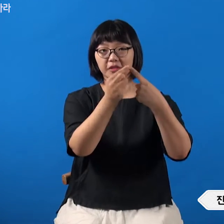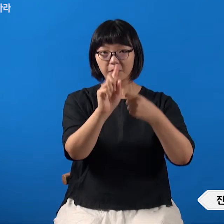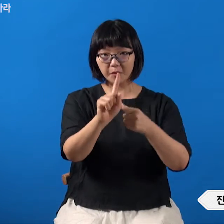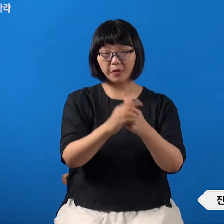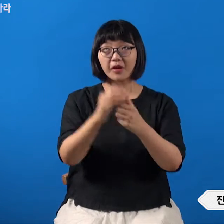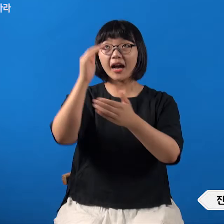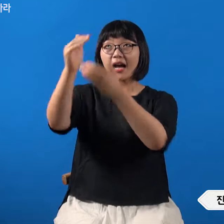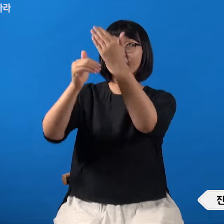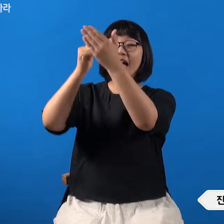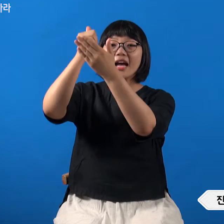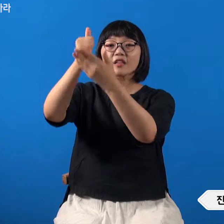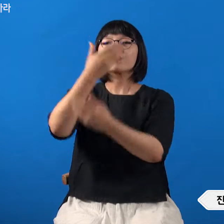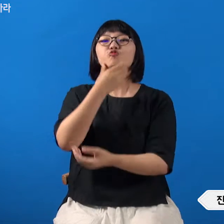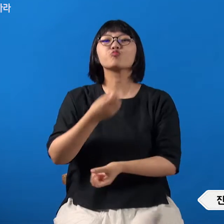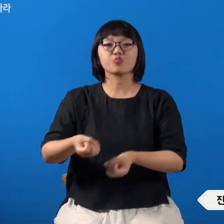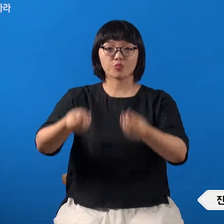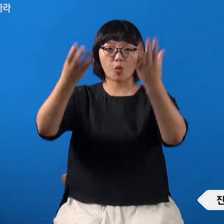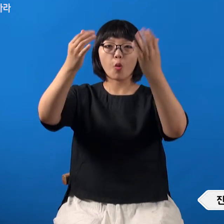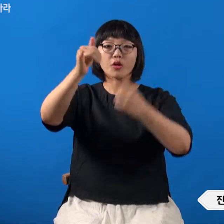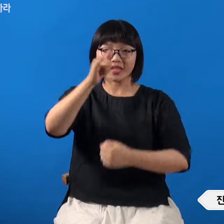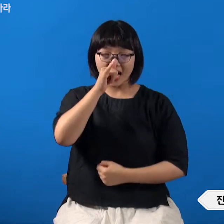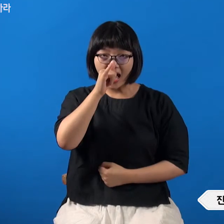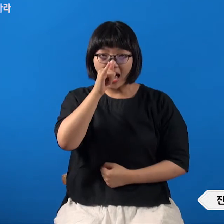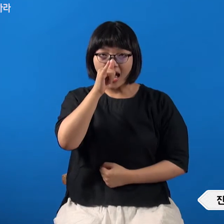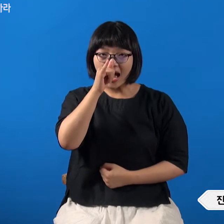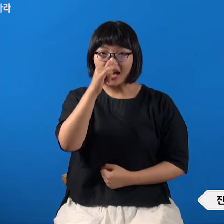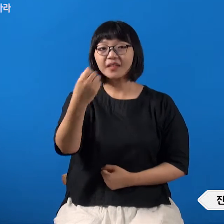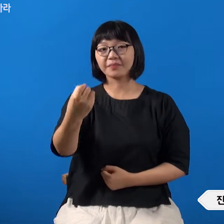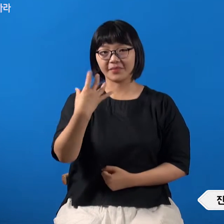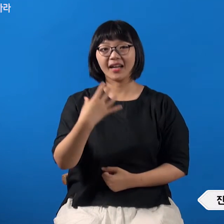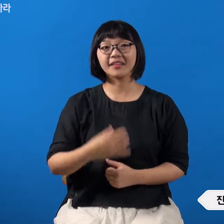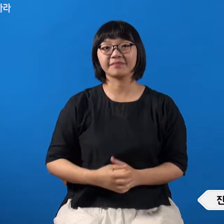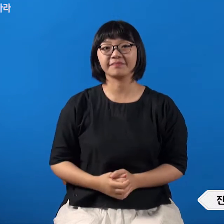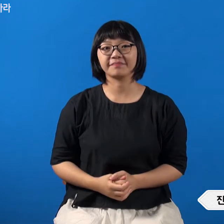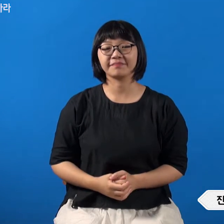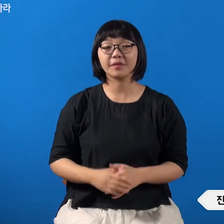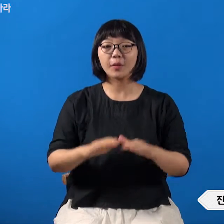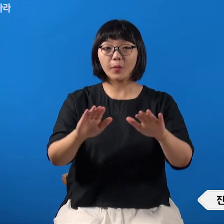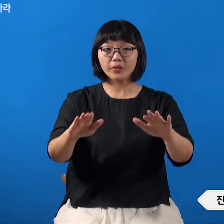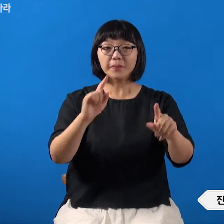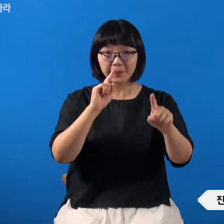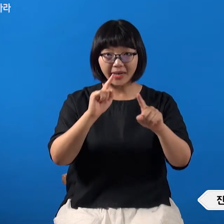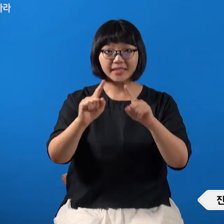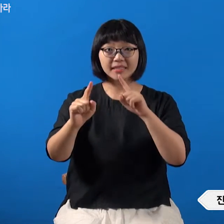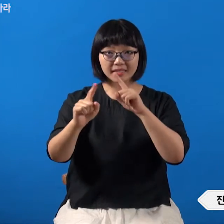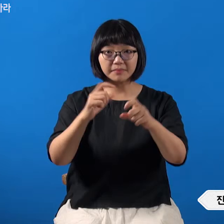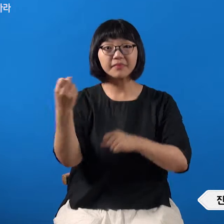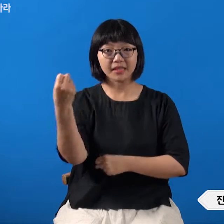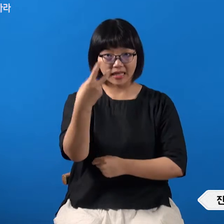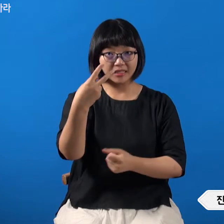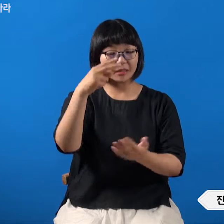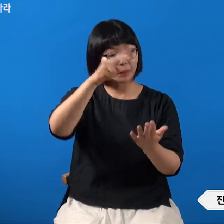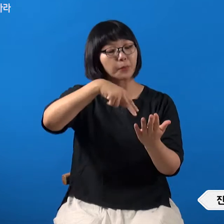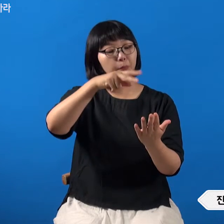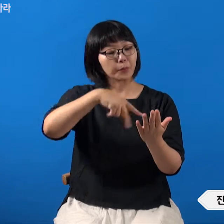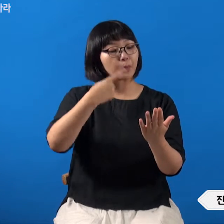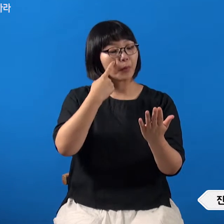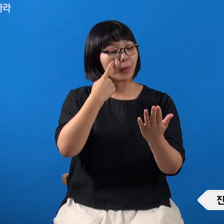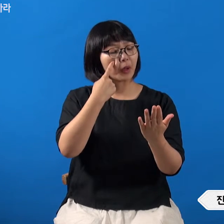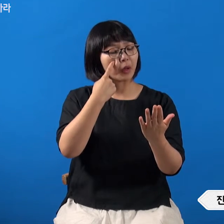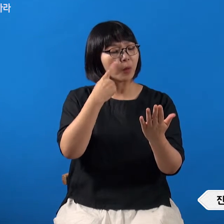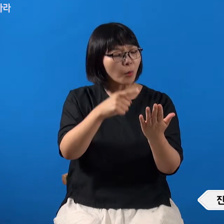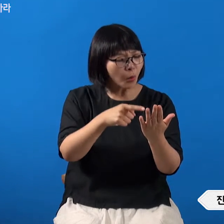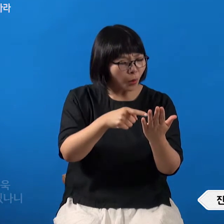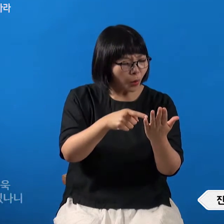하나님의 축복이 있음을 성경은 말씀하십니다. 오늘 본문에 있는 말씀을 한번 보십시오. 흩어